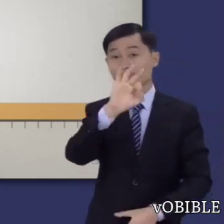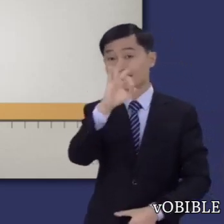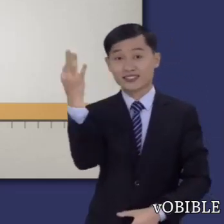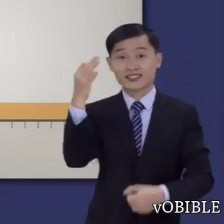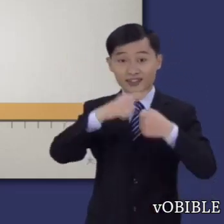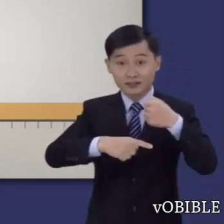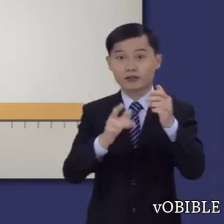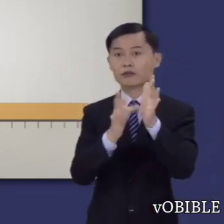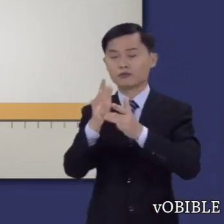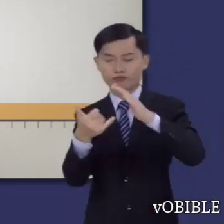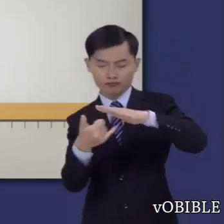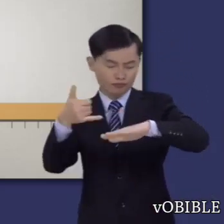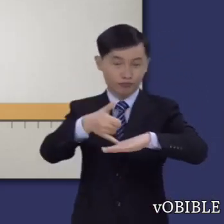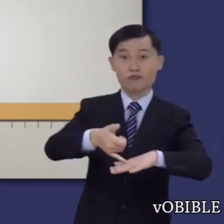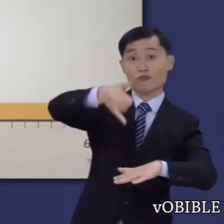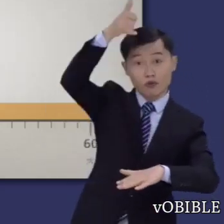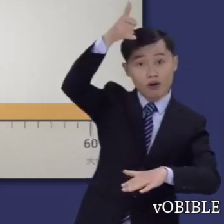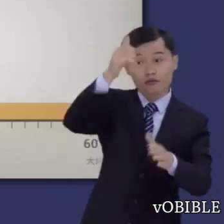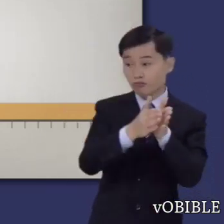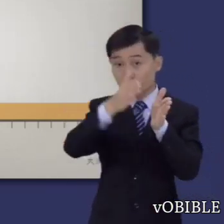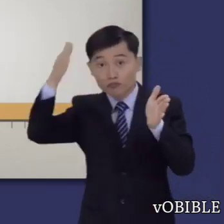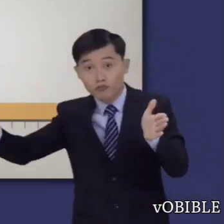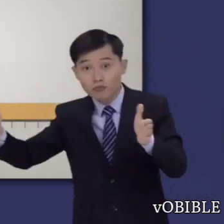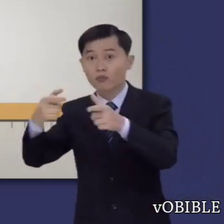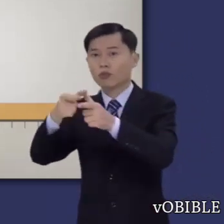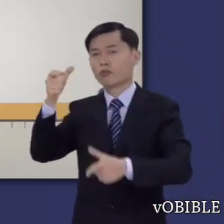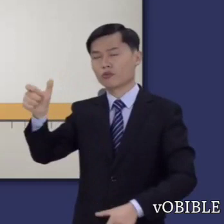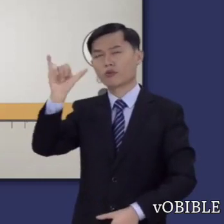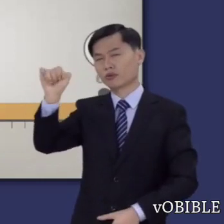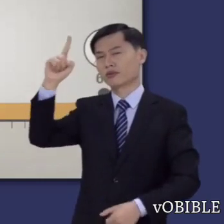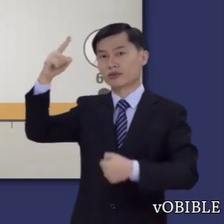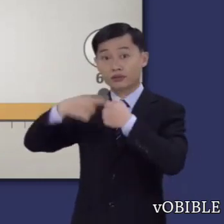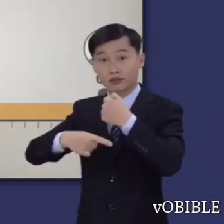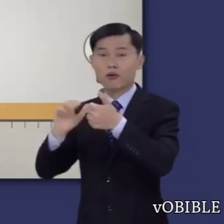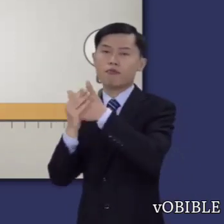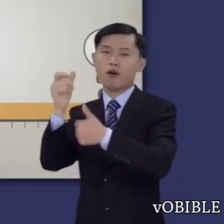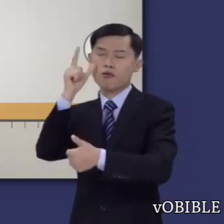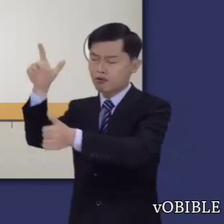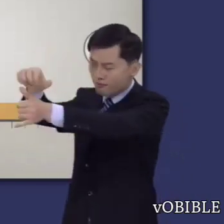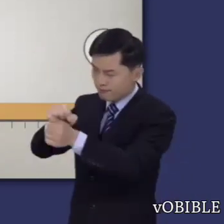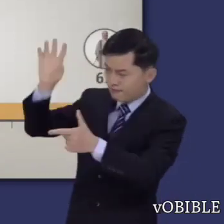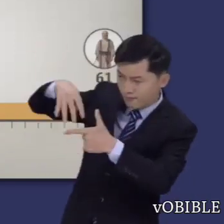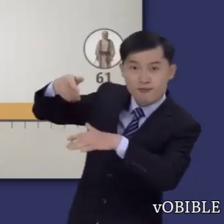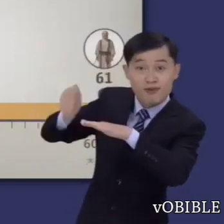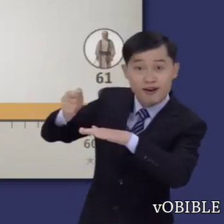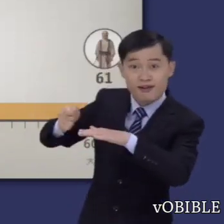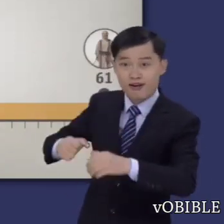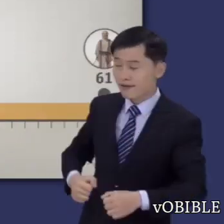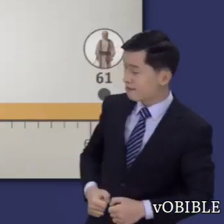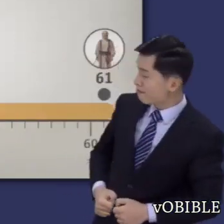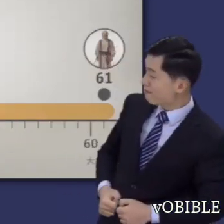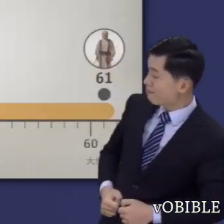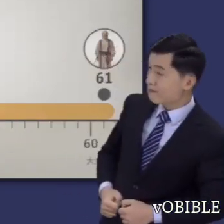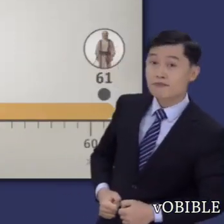从公元三十三年耶稣升天到大约公元六十一年，使徒保罗被软禁在罗马，等候凯撒